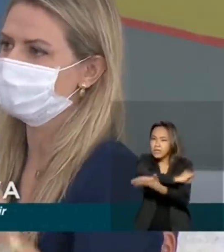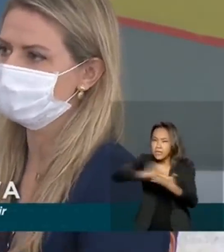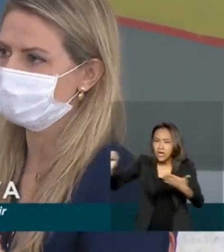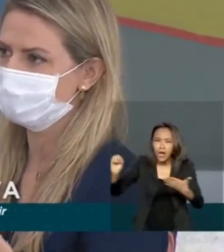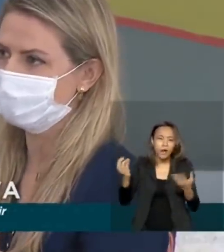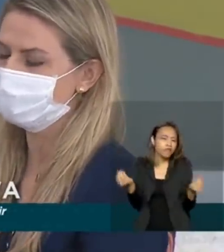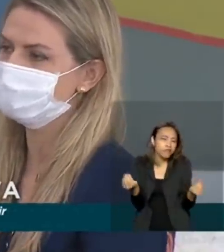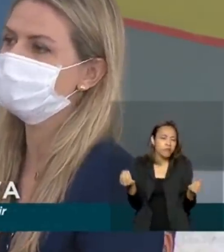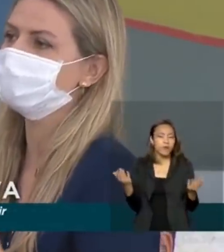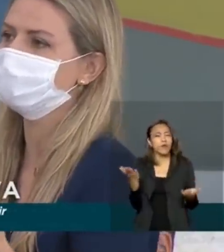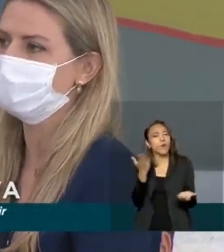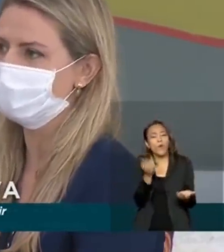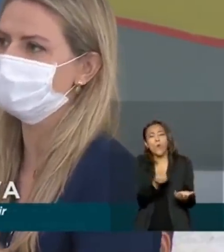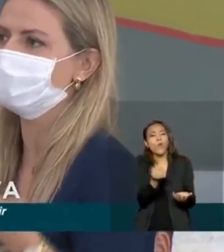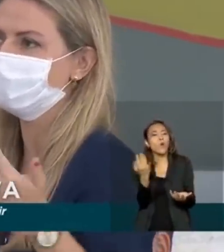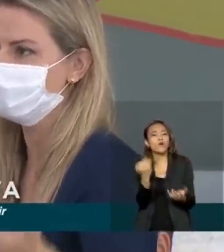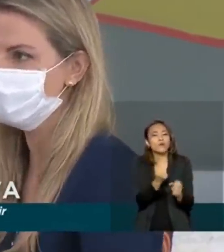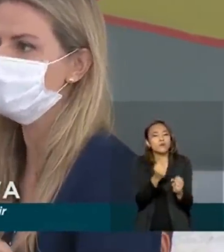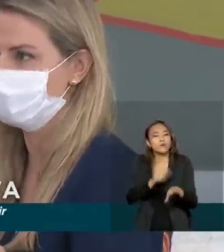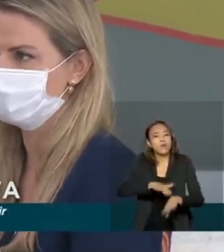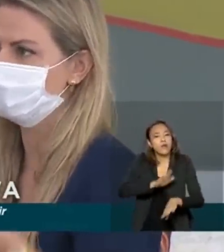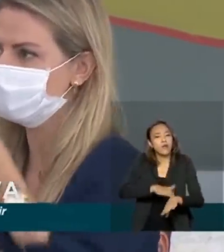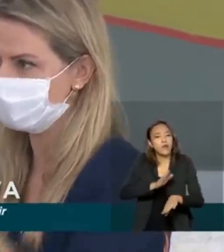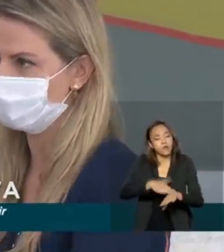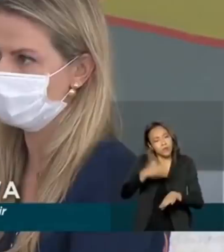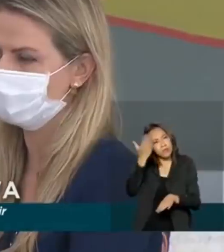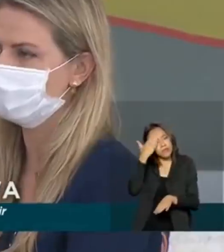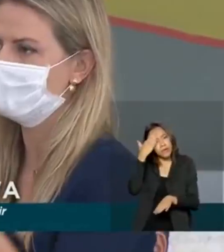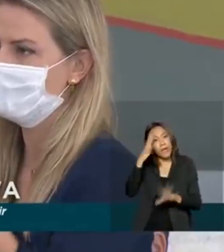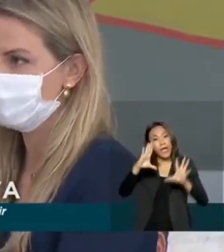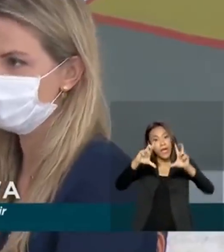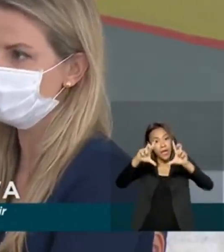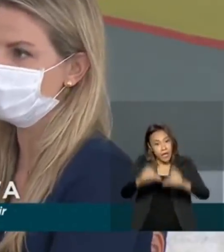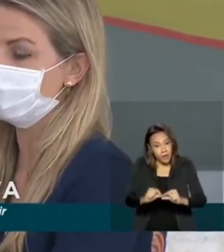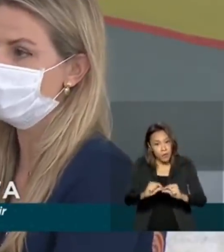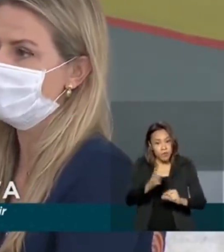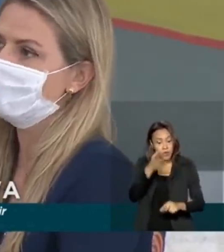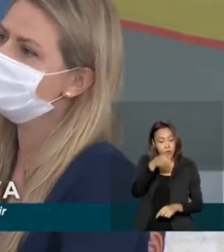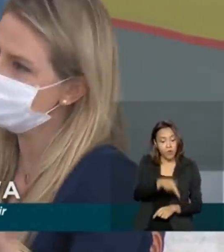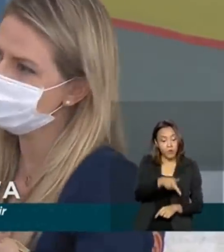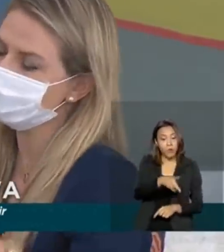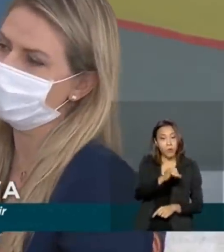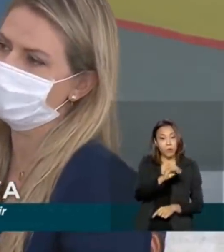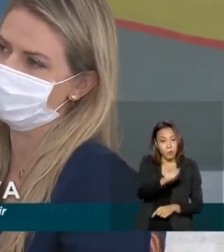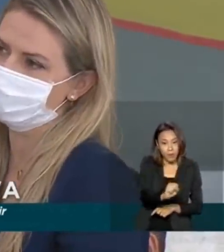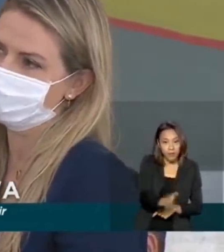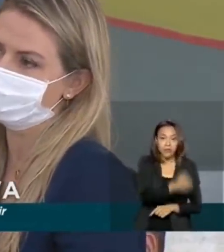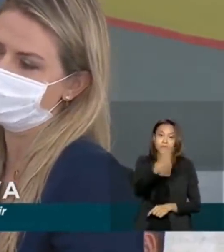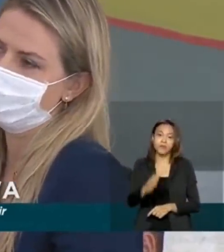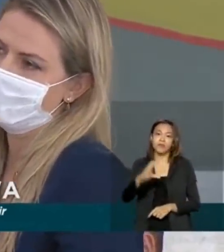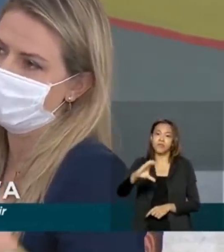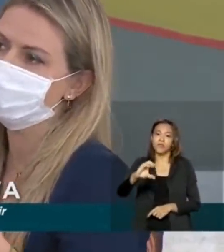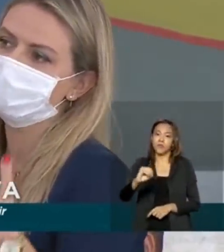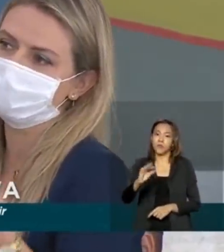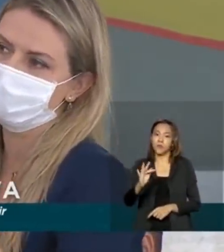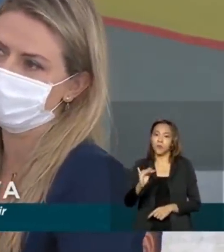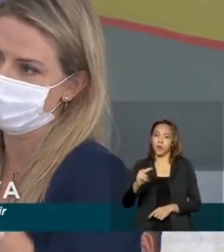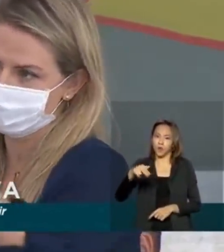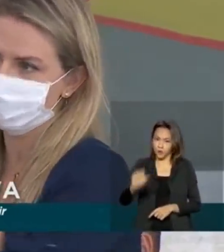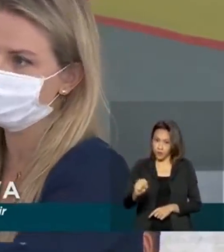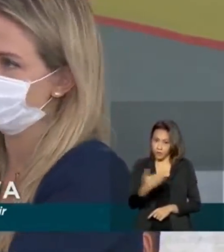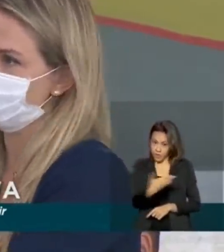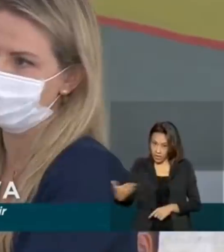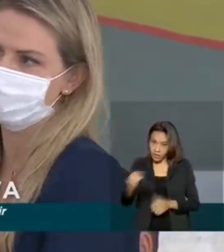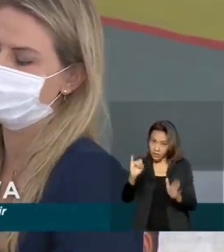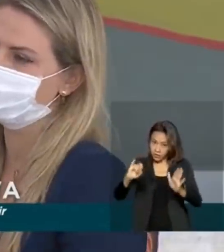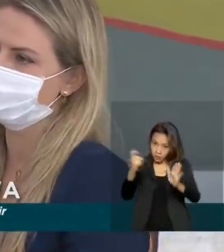gente vai saber se poderá haver redução de PIS/COFINS do diesel antes da reforma tributária. A equipe econômica, o